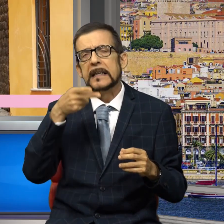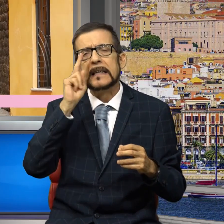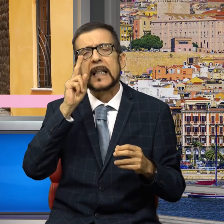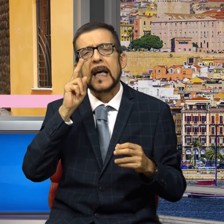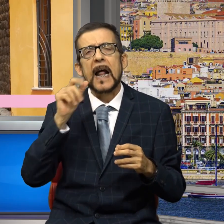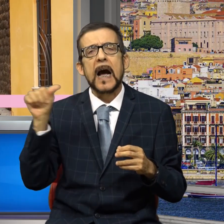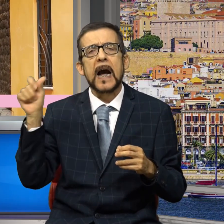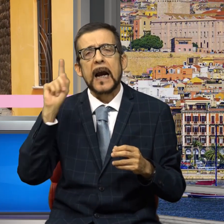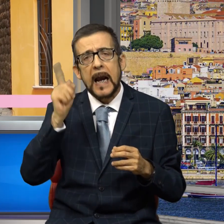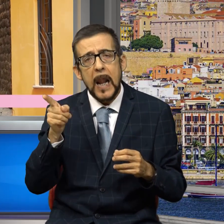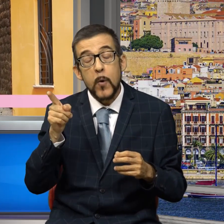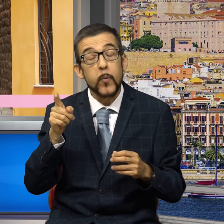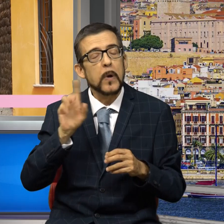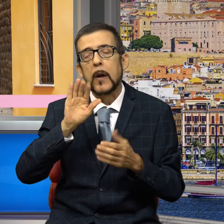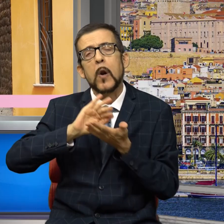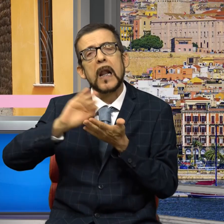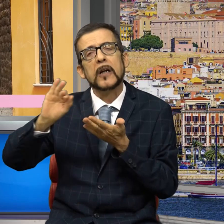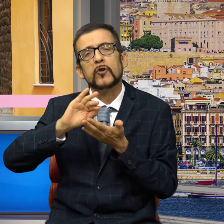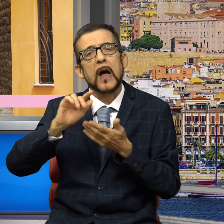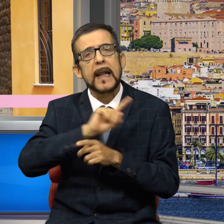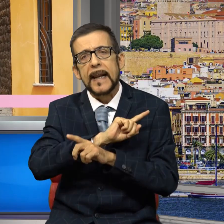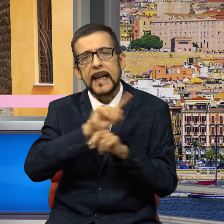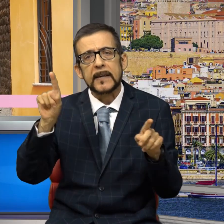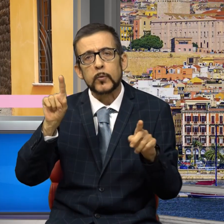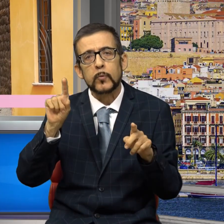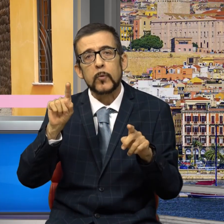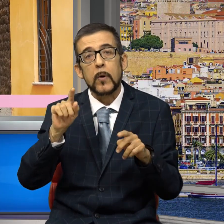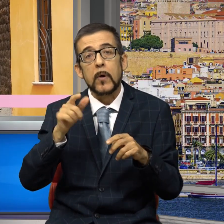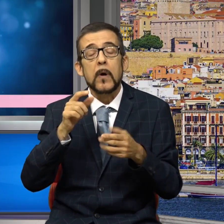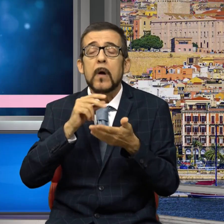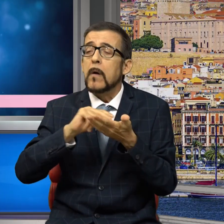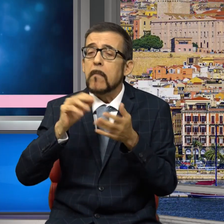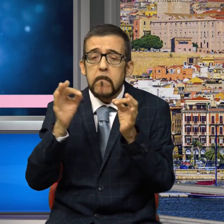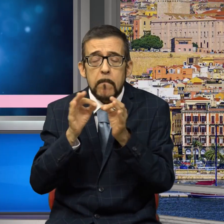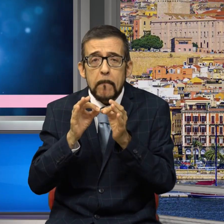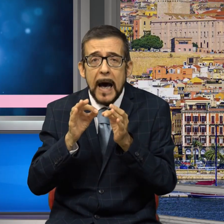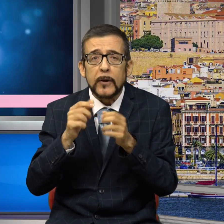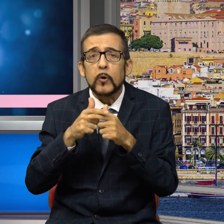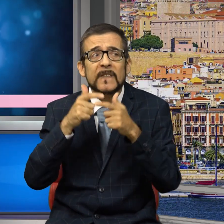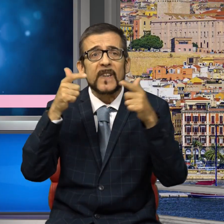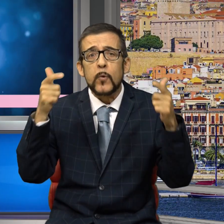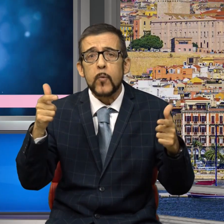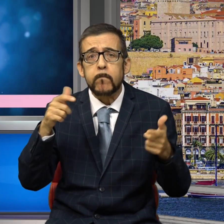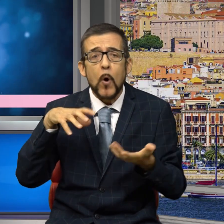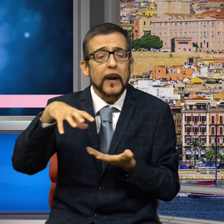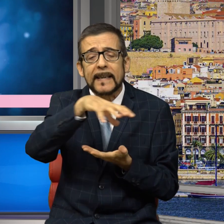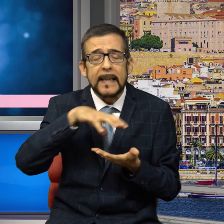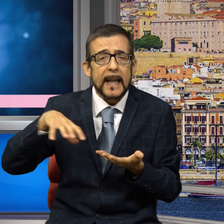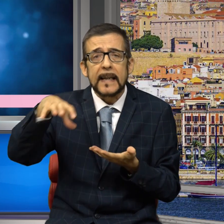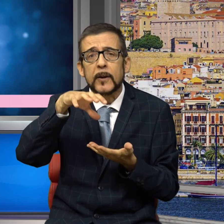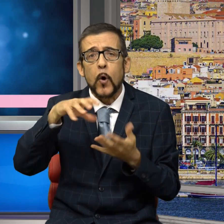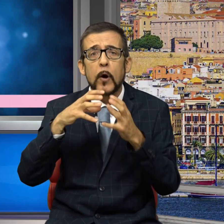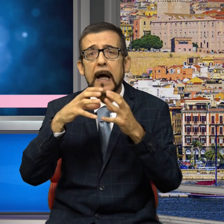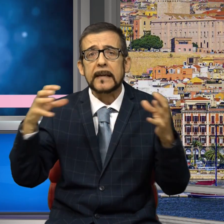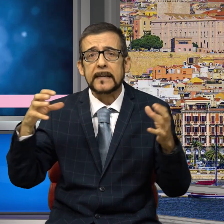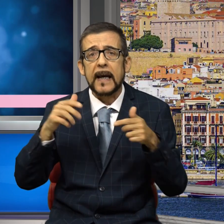lasciare indietro nessuno. È necessario un patto di sviluppo con i territori e le aziende per garantire